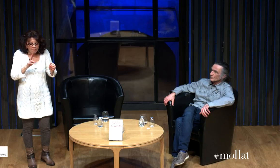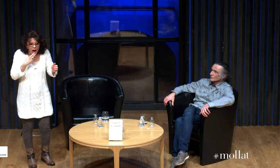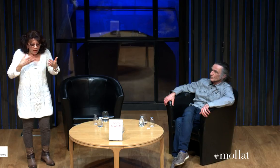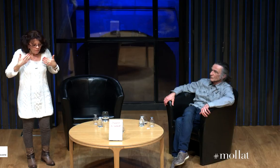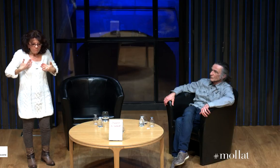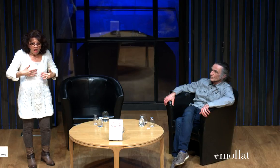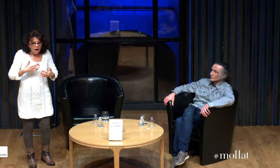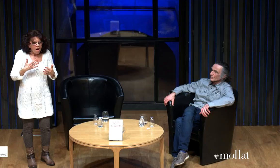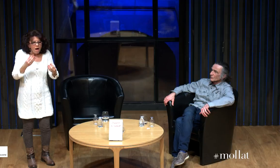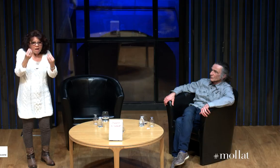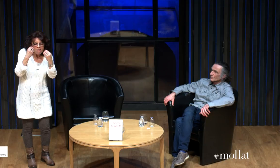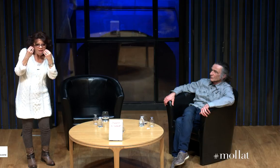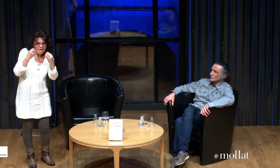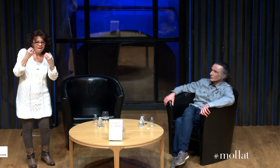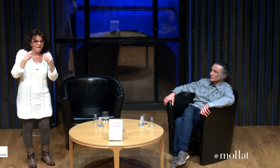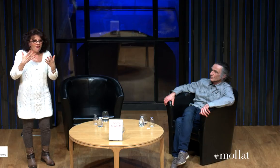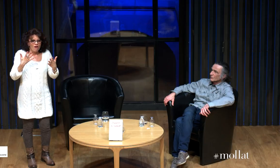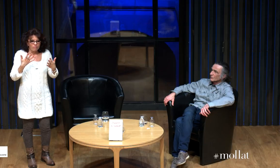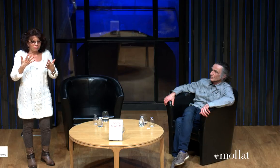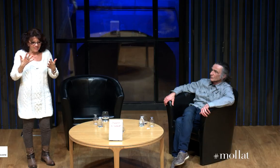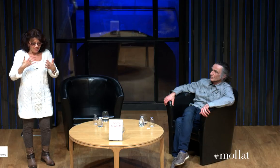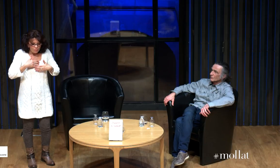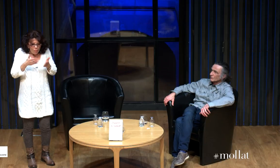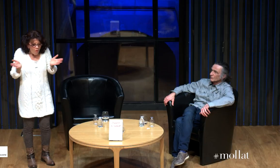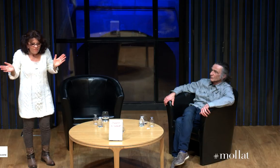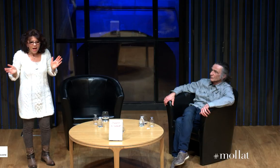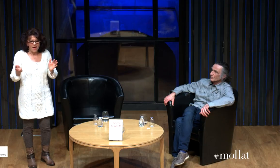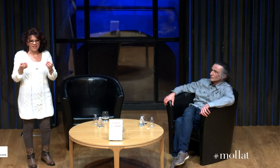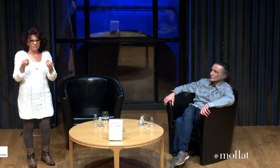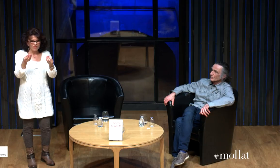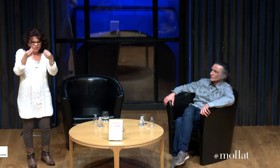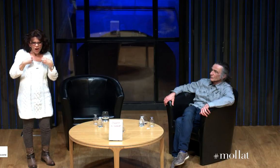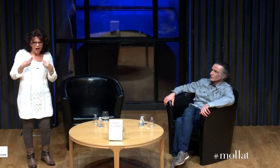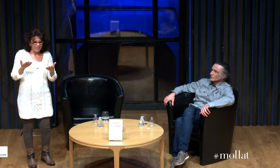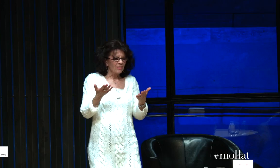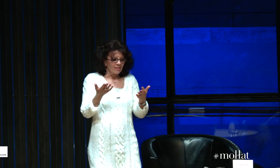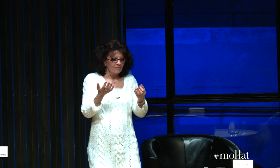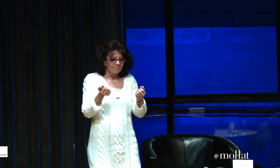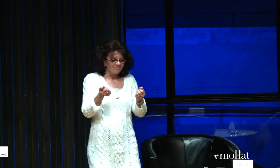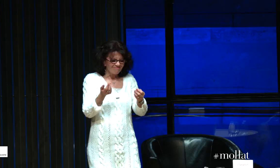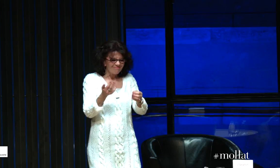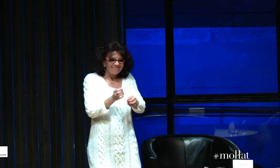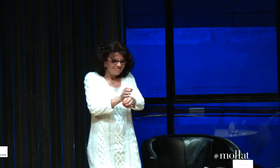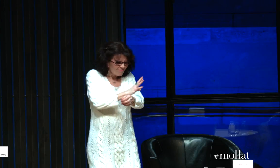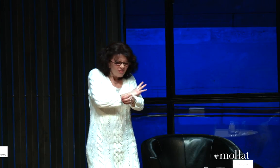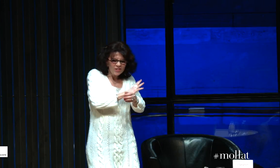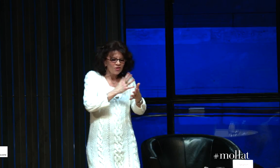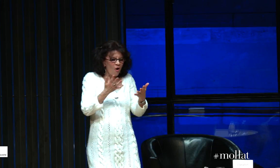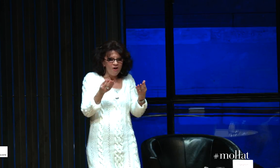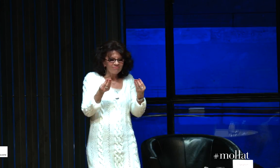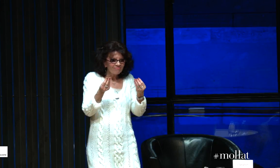s'adapter à la communication. Mais c'est parfait, c'est ce qui me convient. J'ai suivi ces cours, ça m'a permis une ouverture au